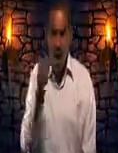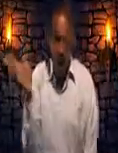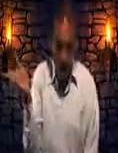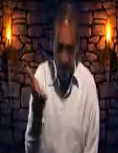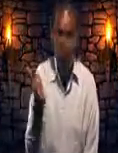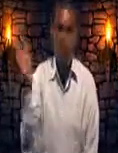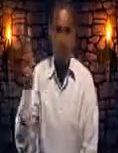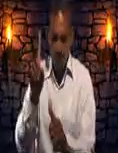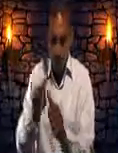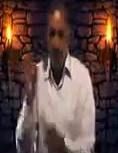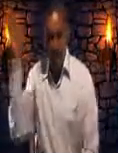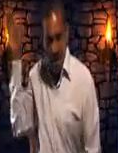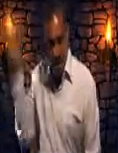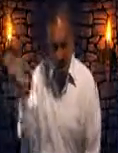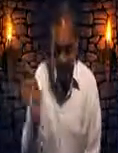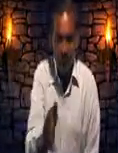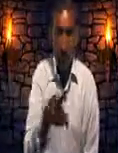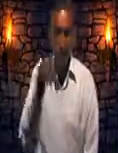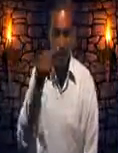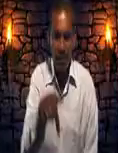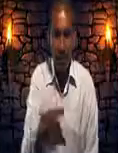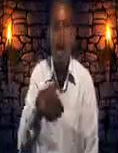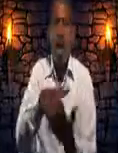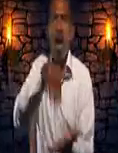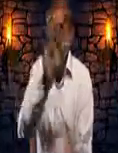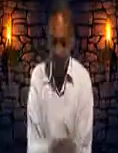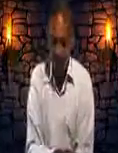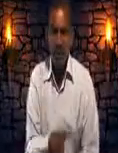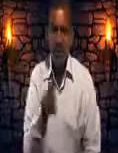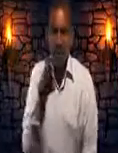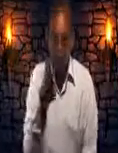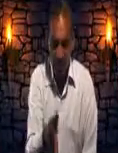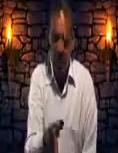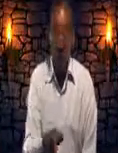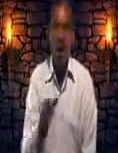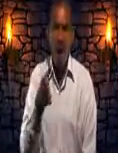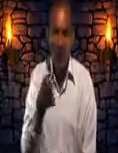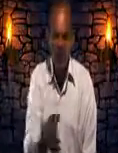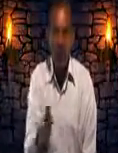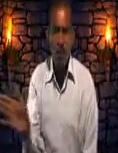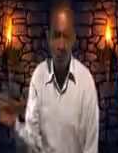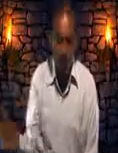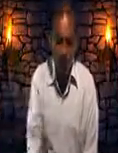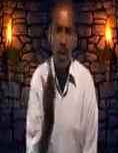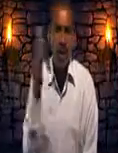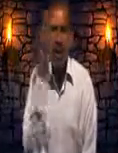சீலோவாம் என்பதற்கு அனுப்பப்பட்டவன் என்று அர்த்தமாம். அப்படியே அவன் போய் கழுவி